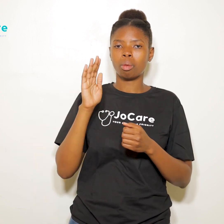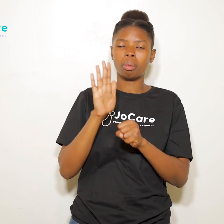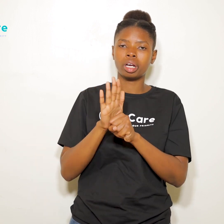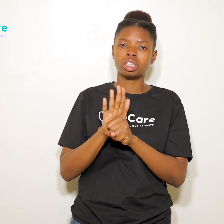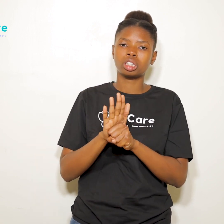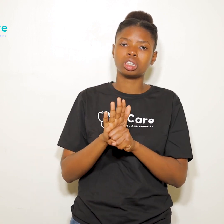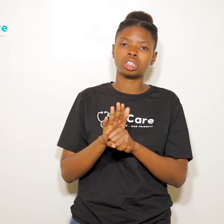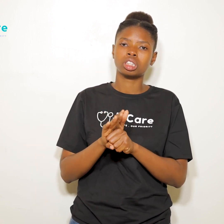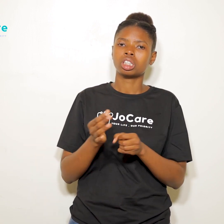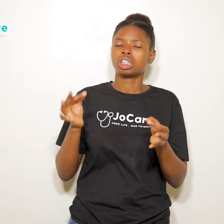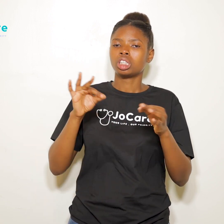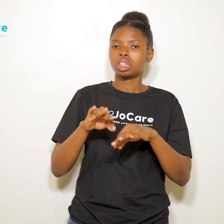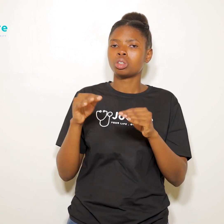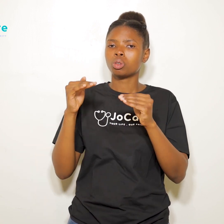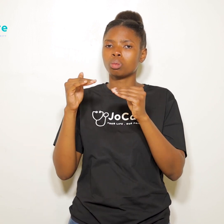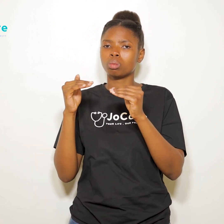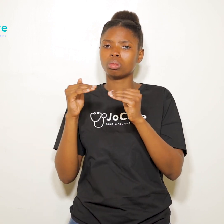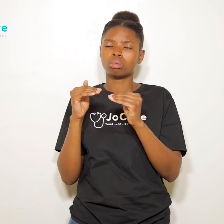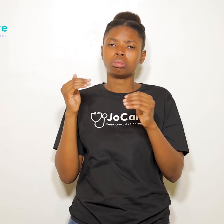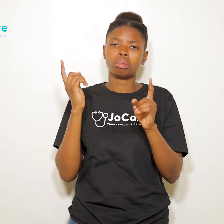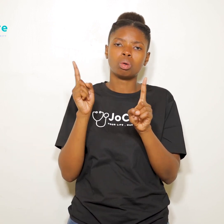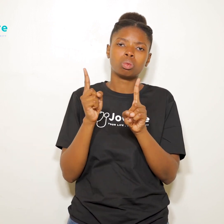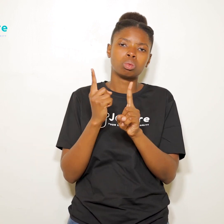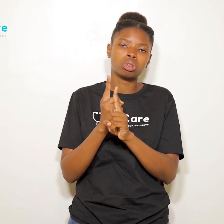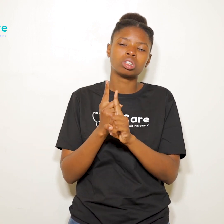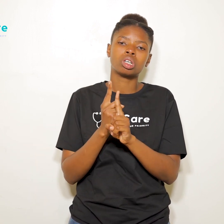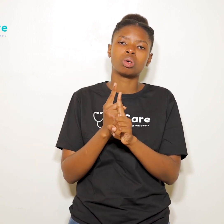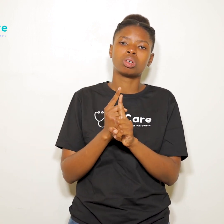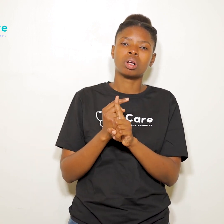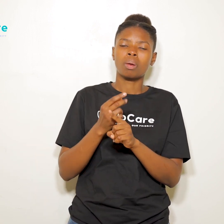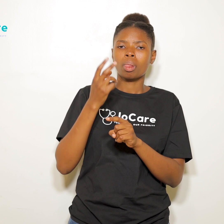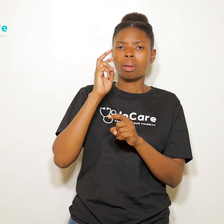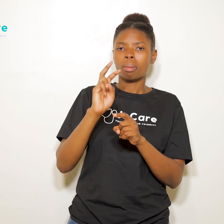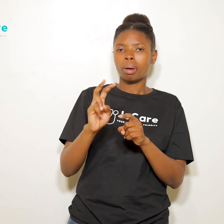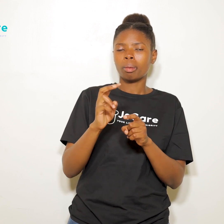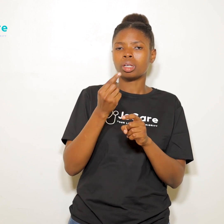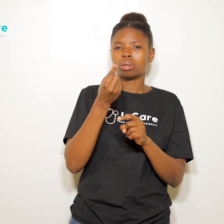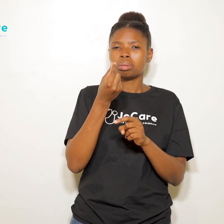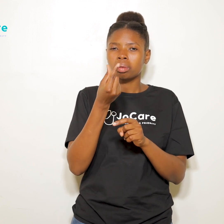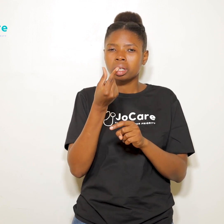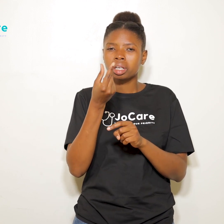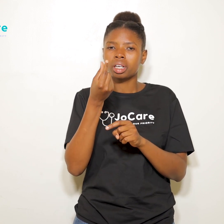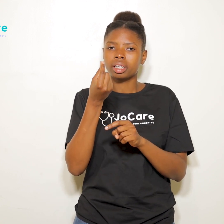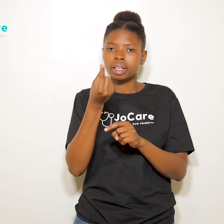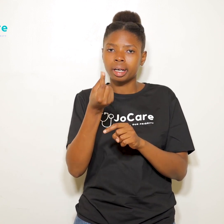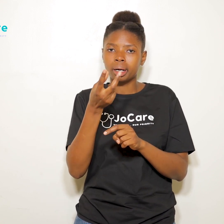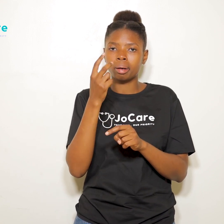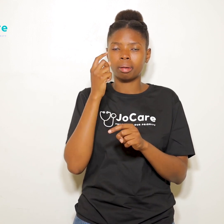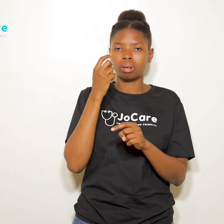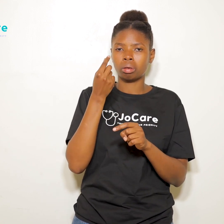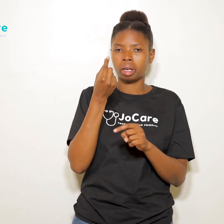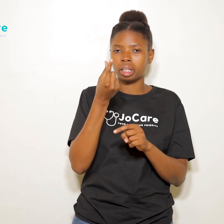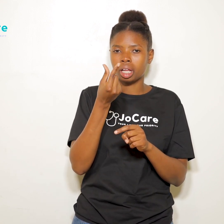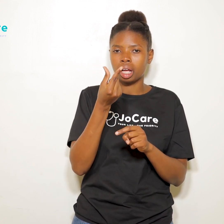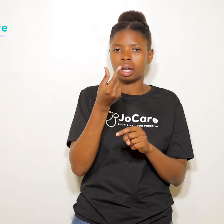nanone ni uko habaho ihinduka mu rurenda babona. Ururenda rwo mu gitsina cy'umudamu